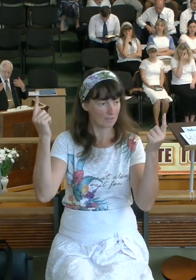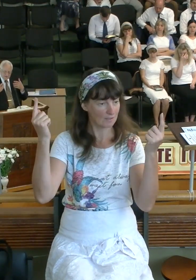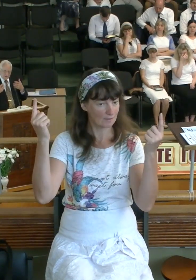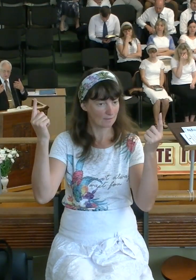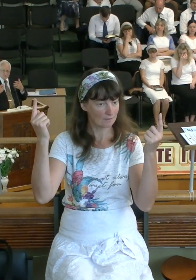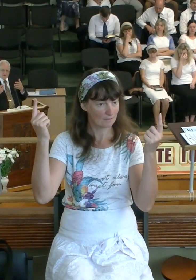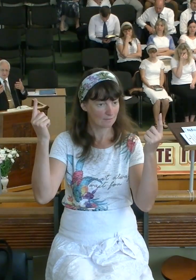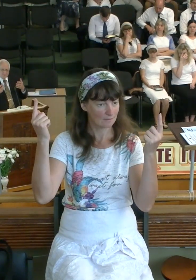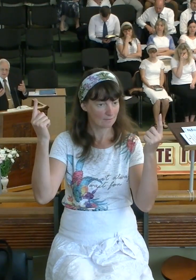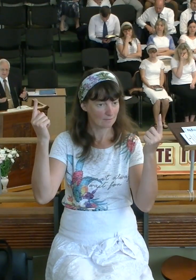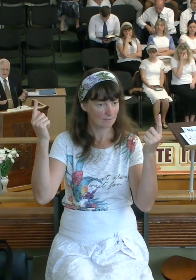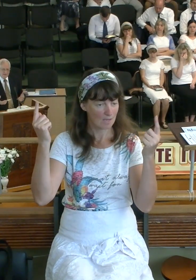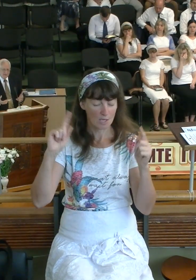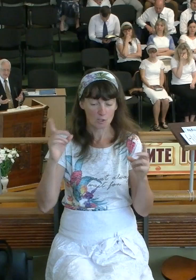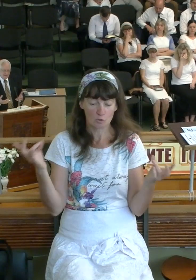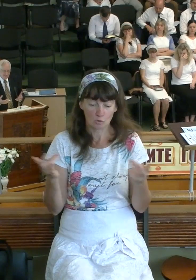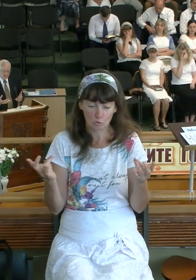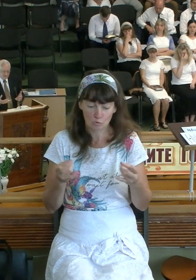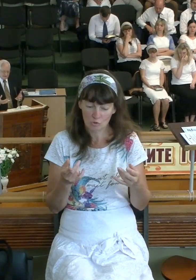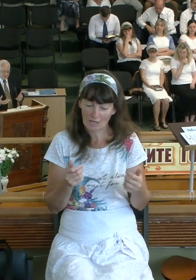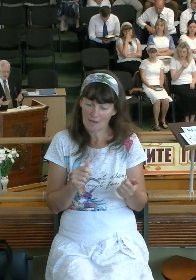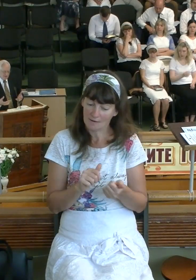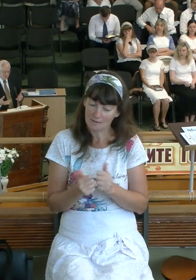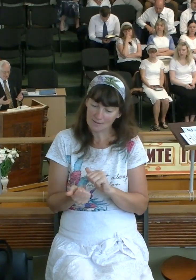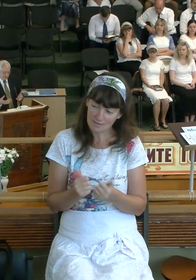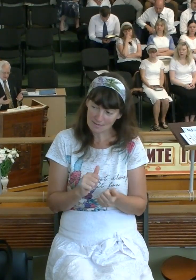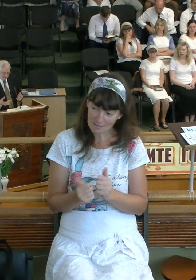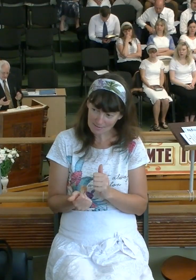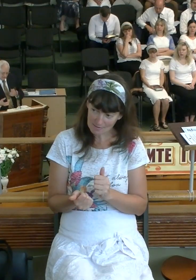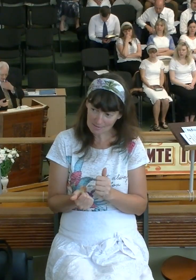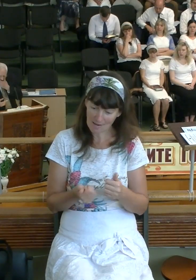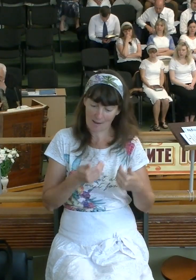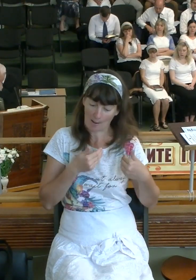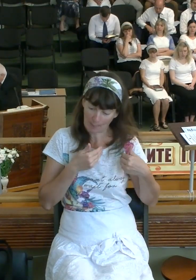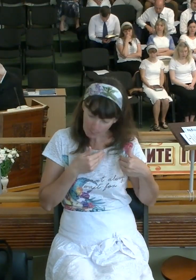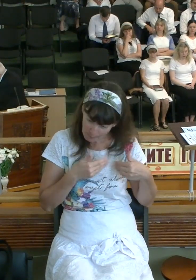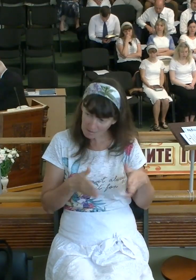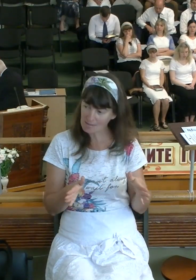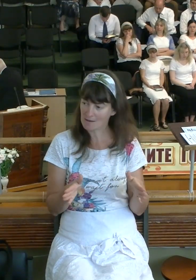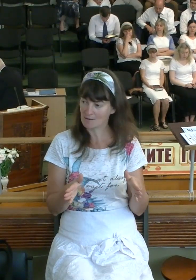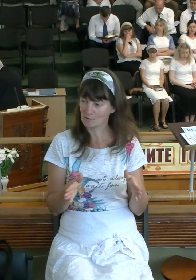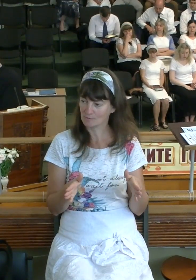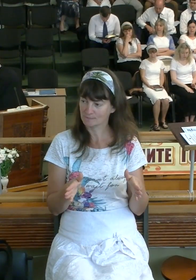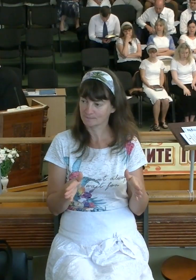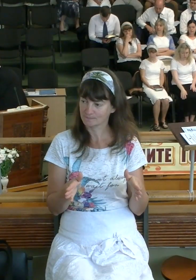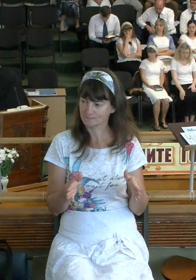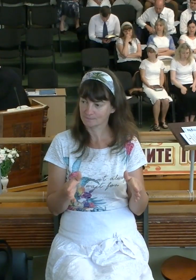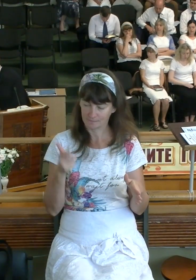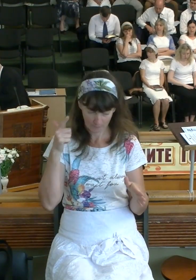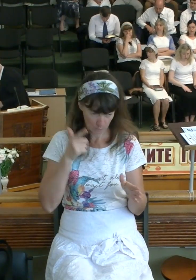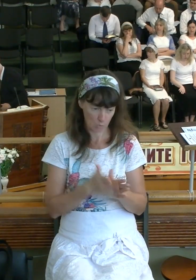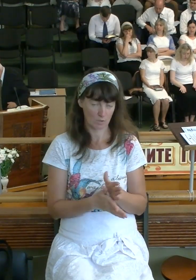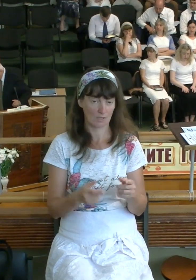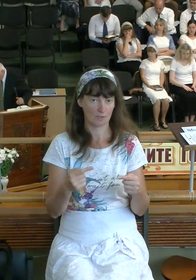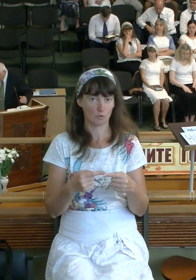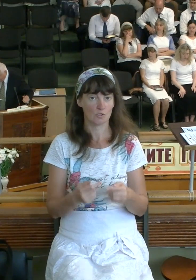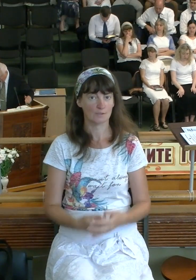Они поняли, что нужно креститься крещением покаяния.